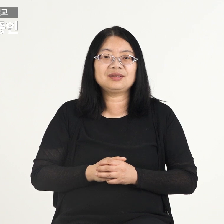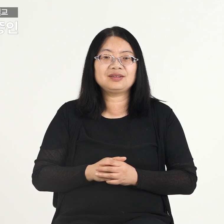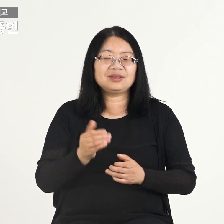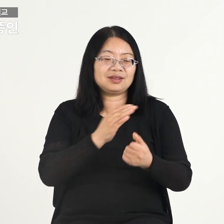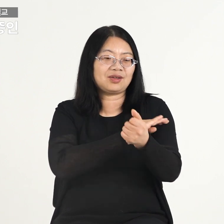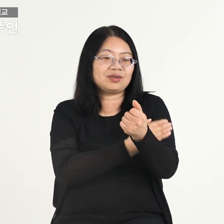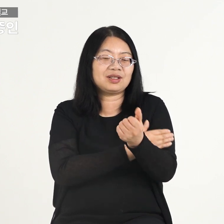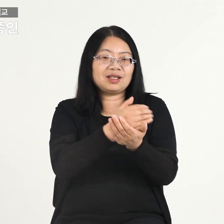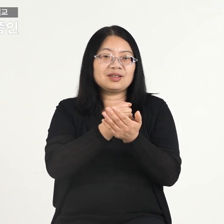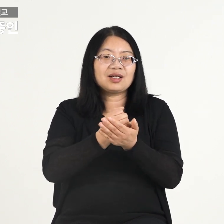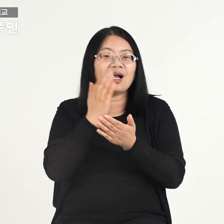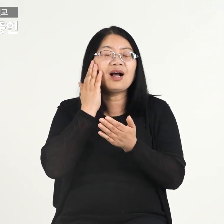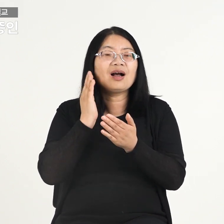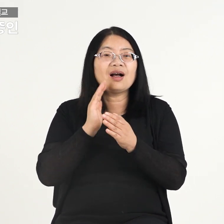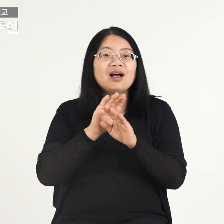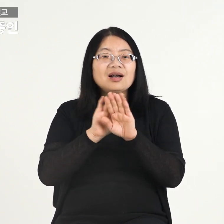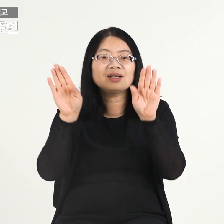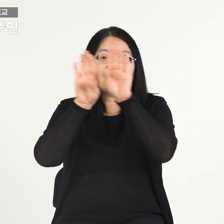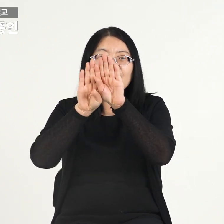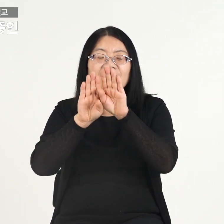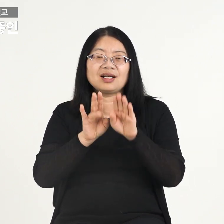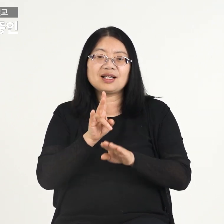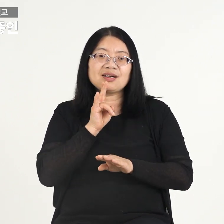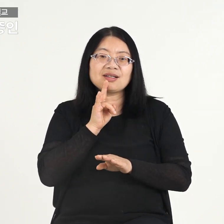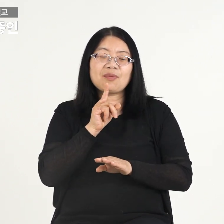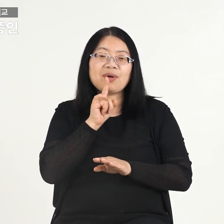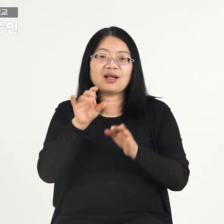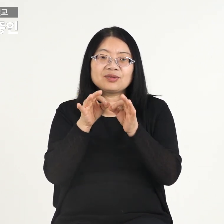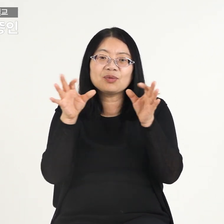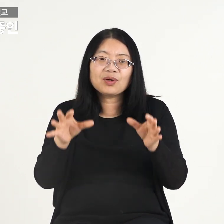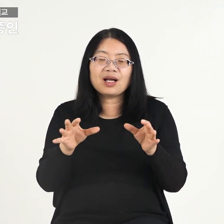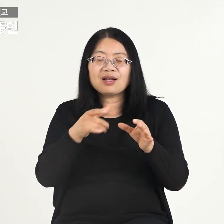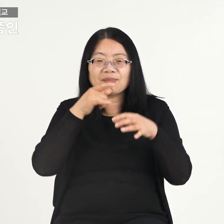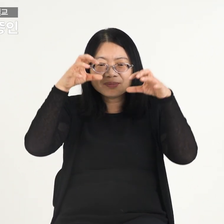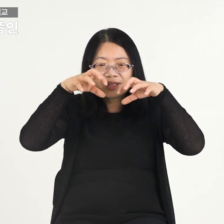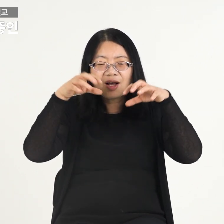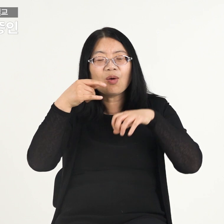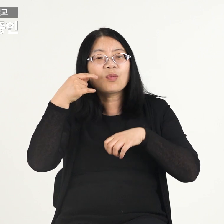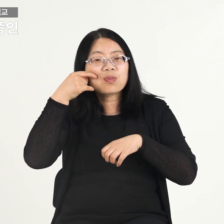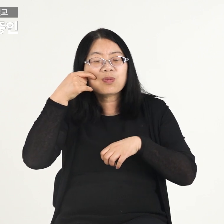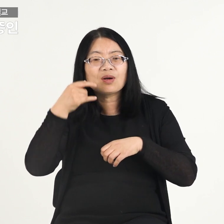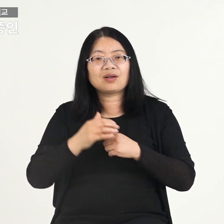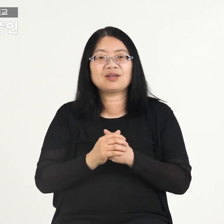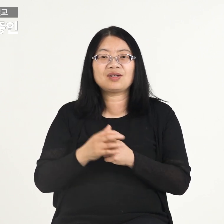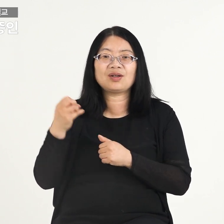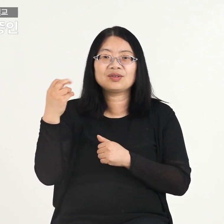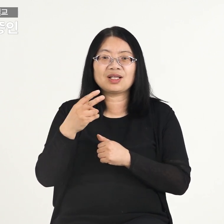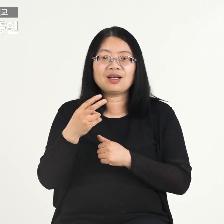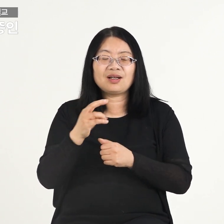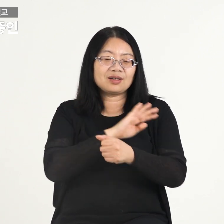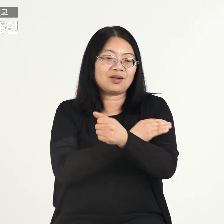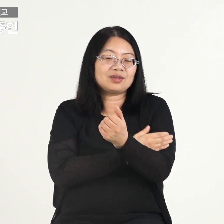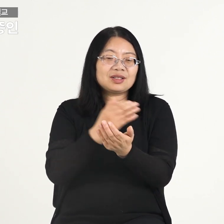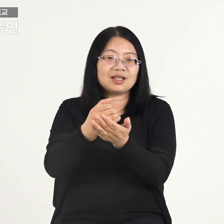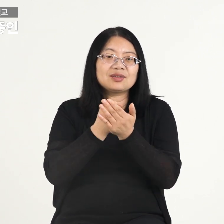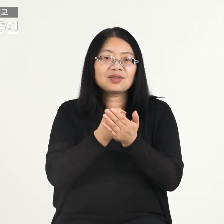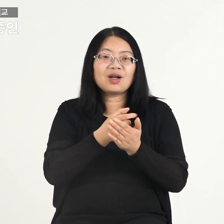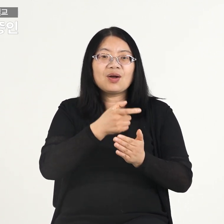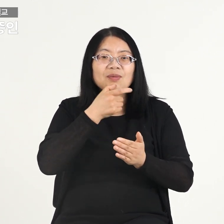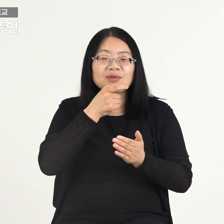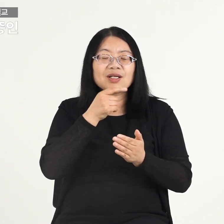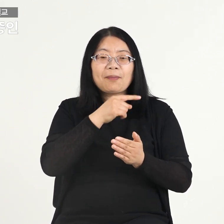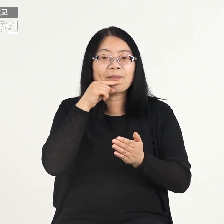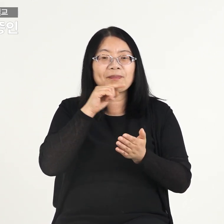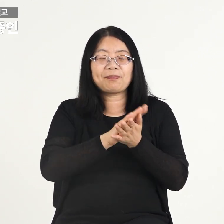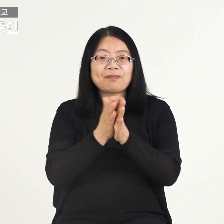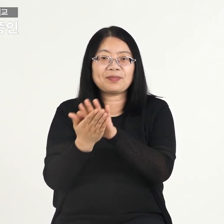권능을 가지고 하늘을 닫아 그 예언을 하는 날 동안 비가 오지 못하게 하고, 또 권능을 가지고 물을 피로